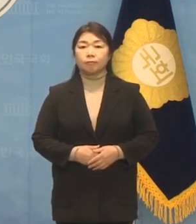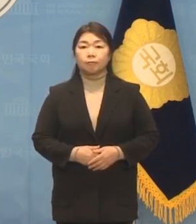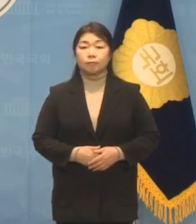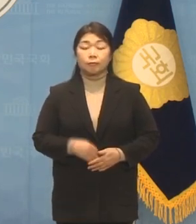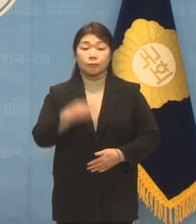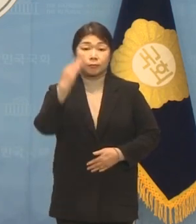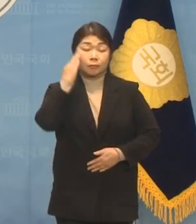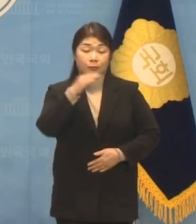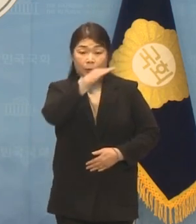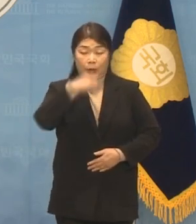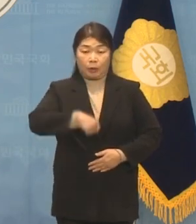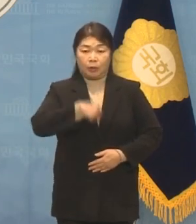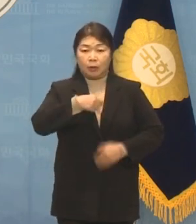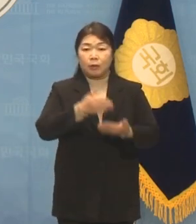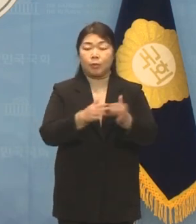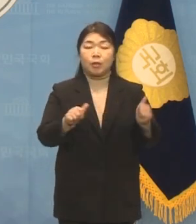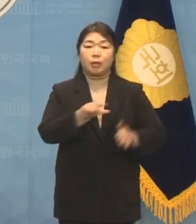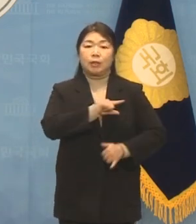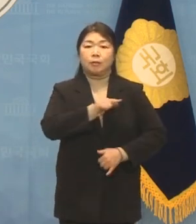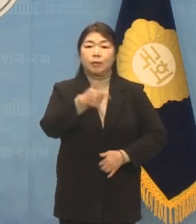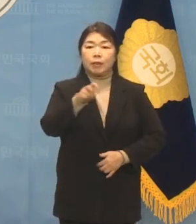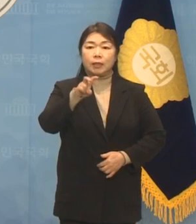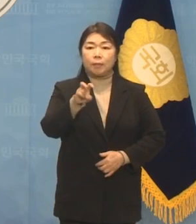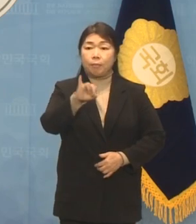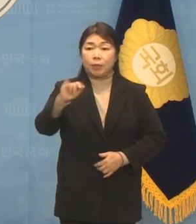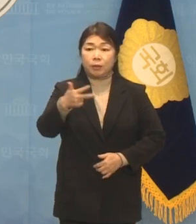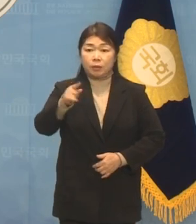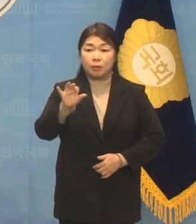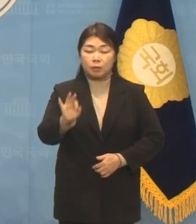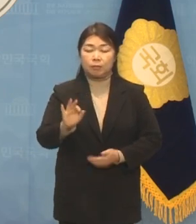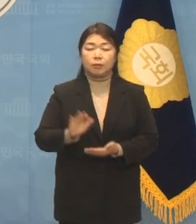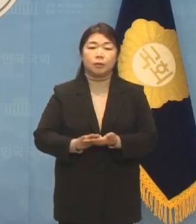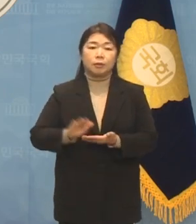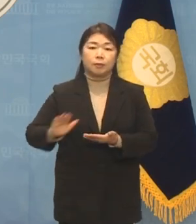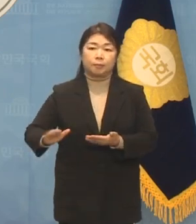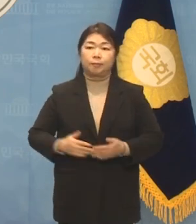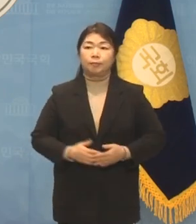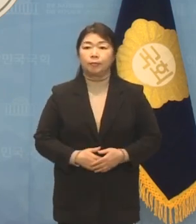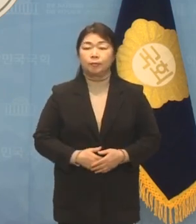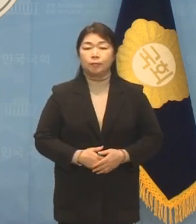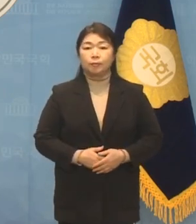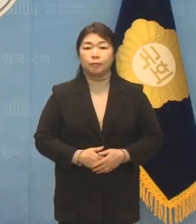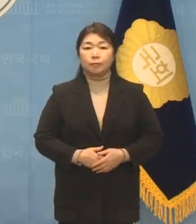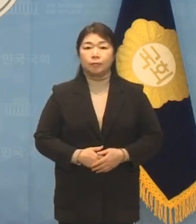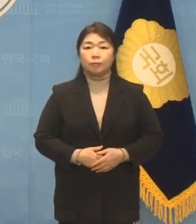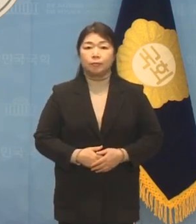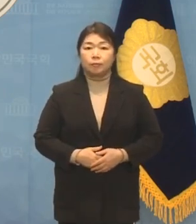네, 녹색정의당 대변인 김민정입니다. 브리핑 시작하겠습니다.